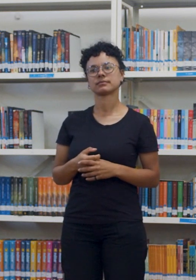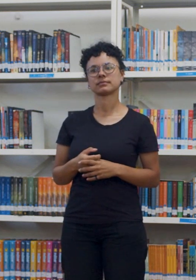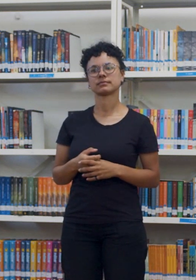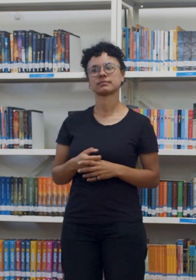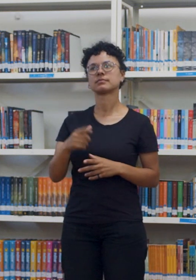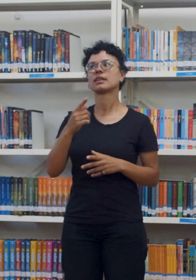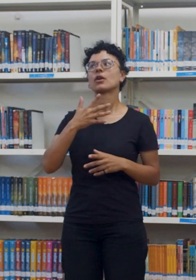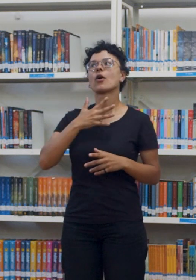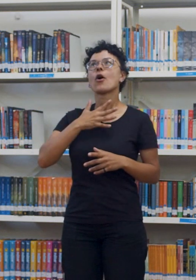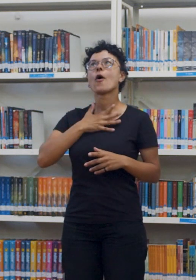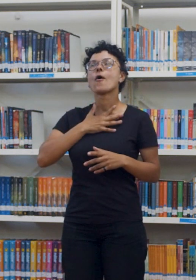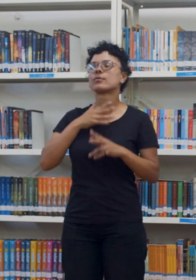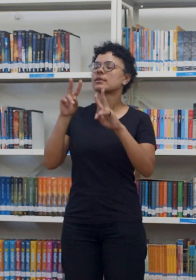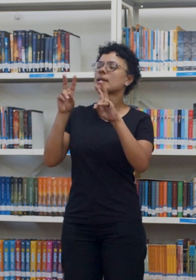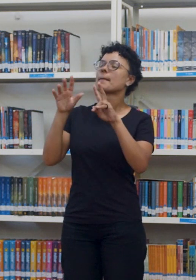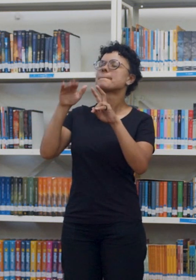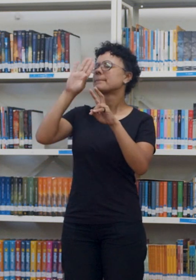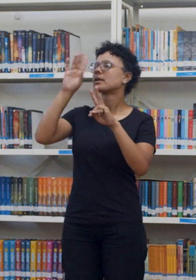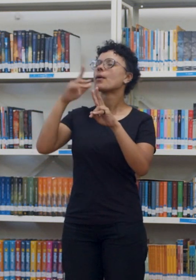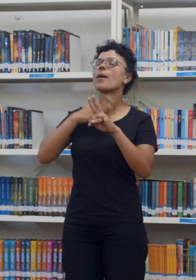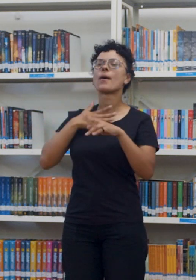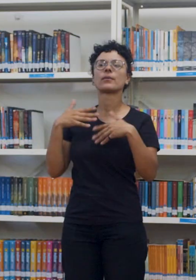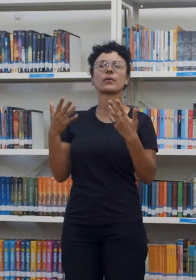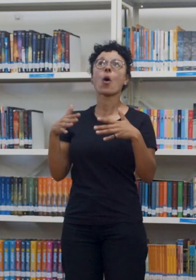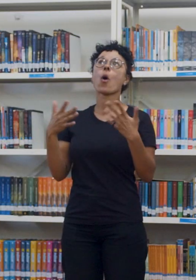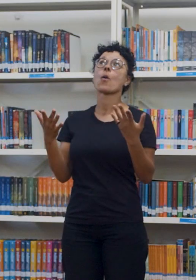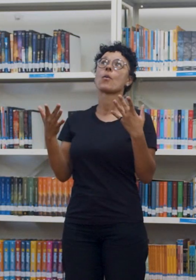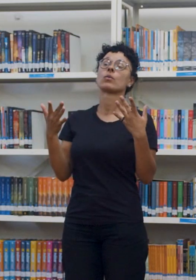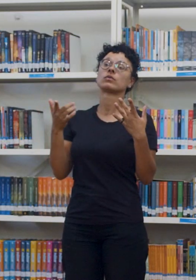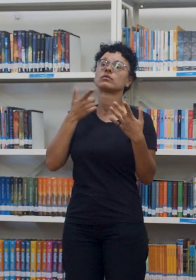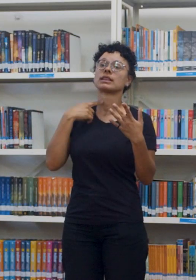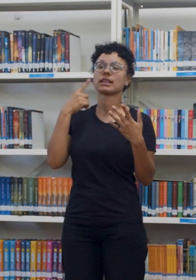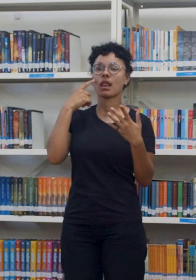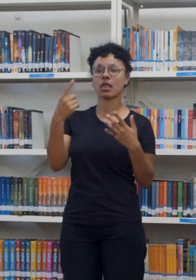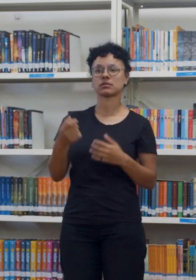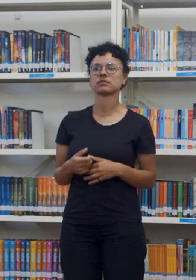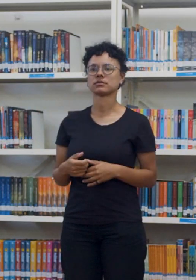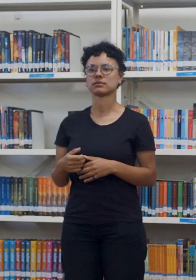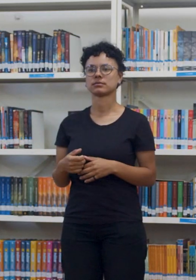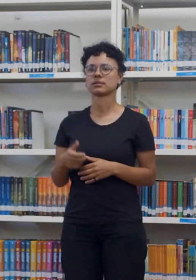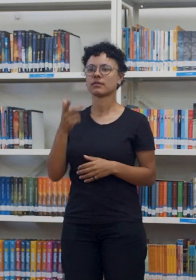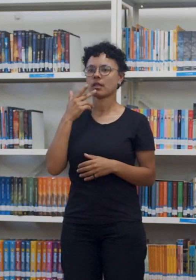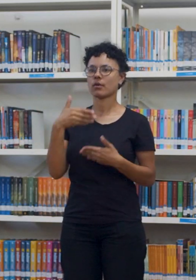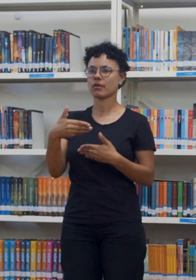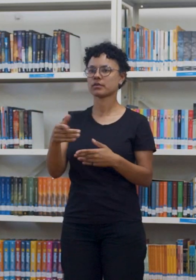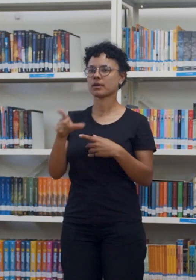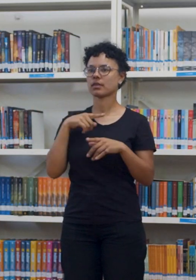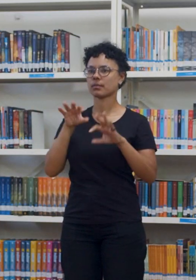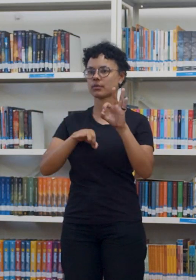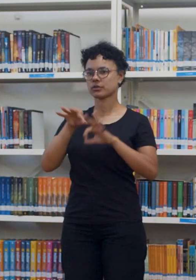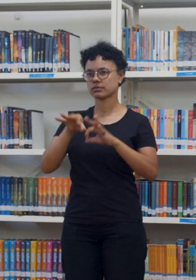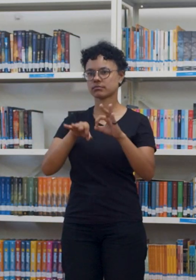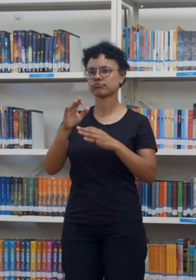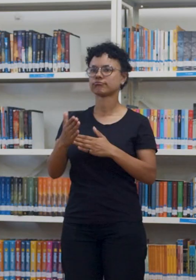O que você gosta mais do que tudo? O que você tem mais Quando eu interesse? recebi o convite, eu tenho um projeto e